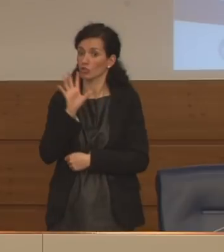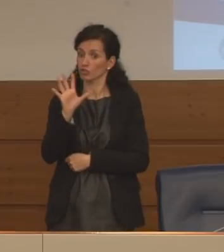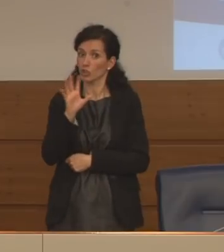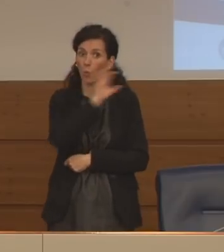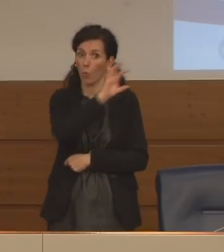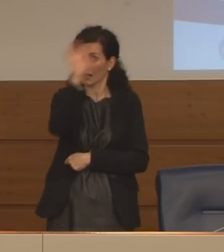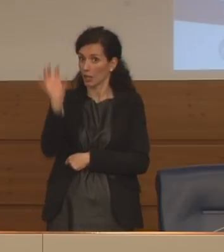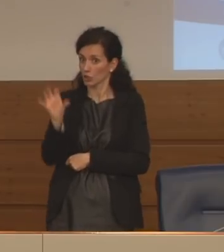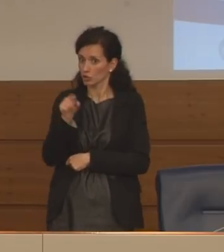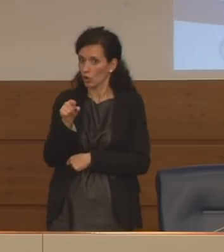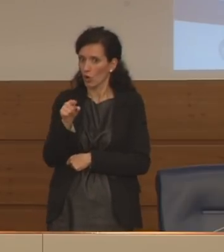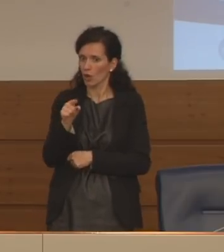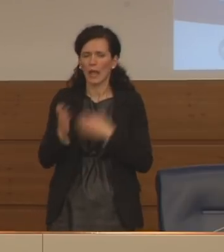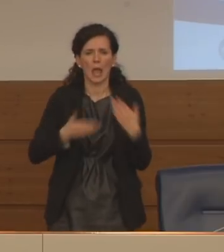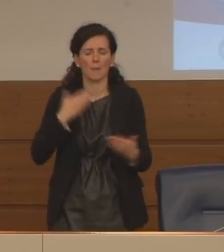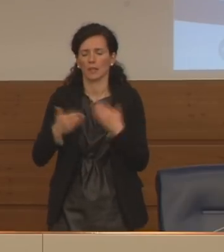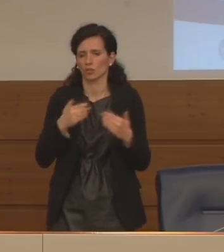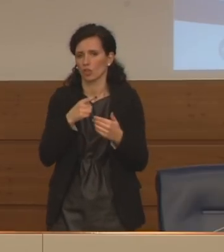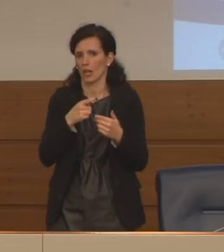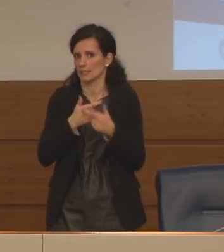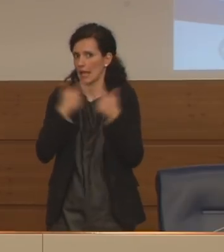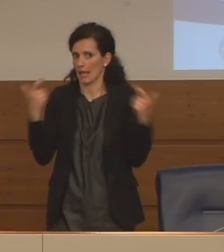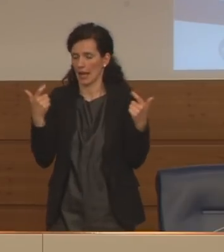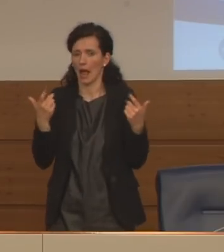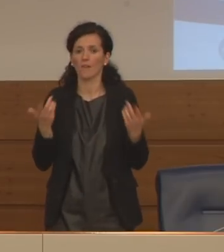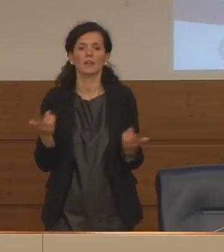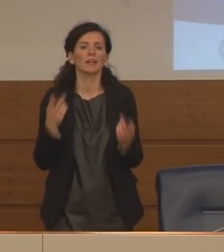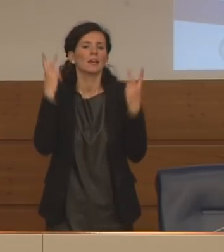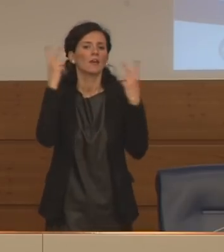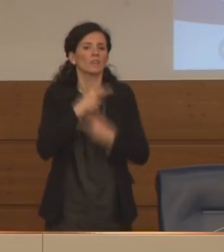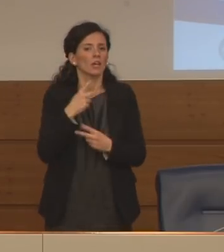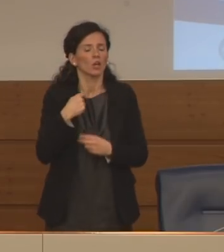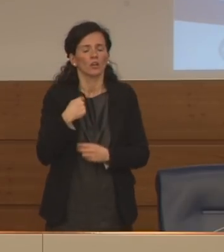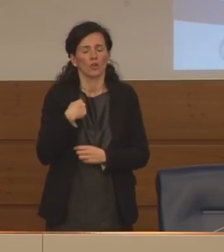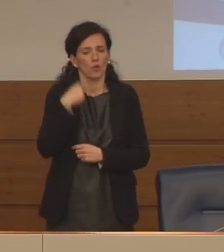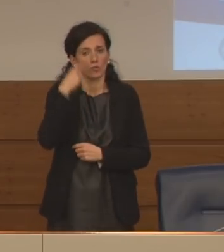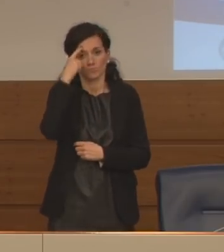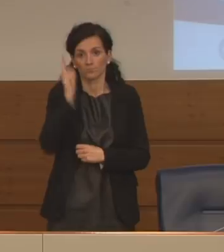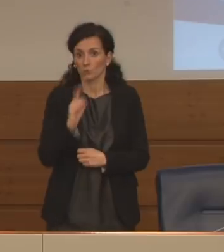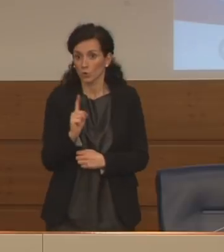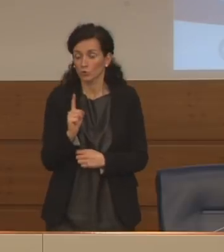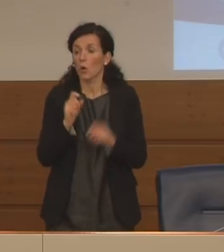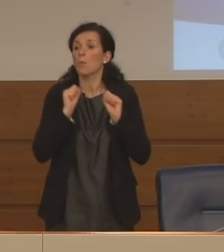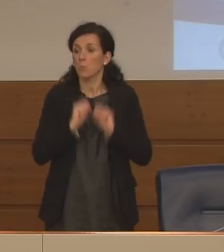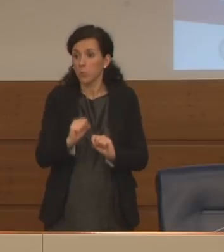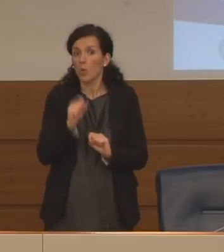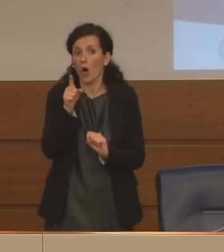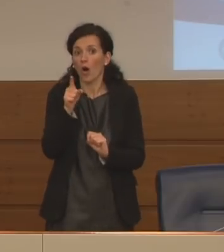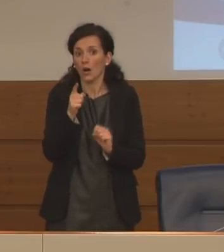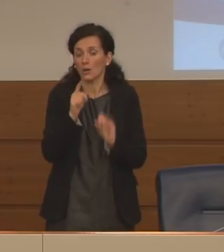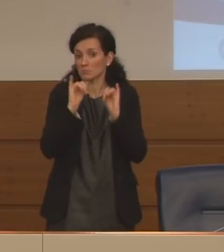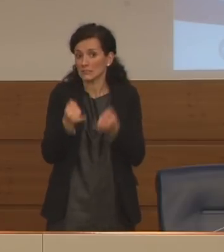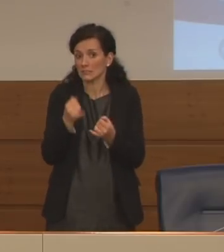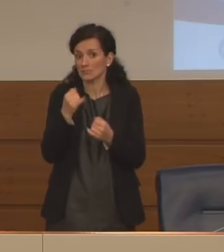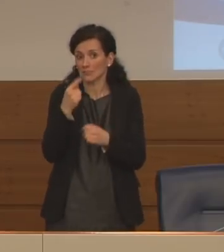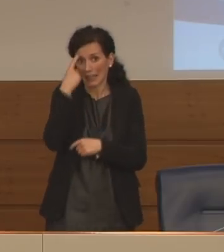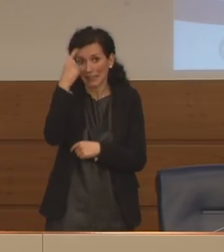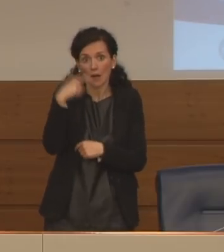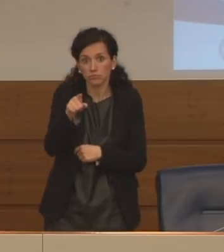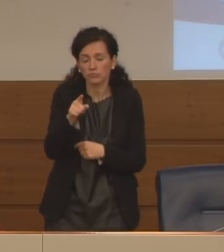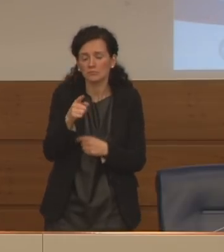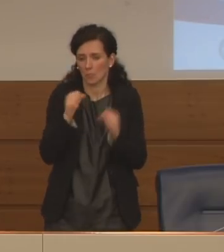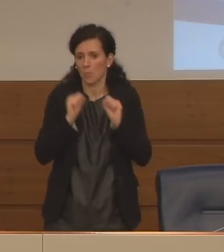dove presta di più l'emergenza non lo shop può essere un'idea questa io vedo però che